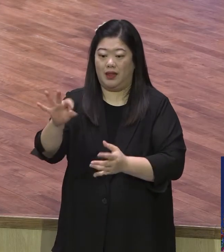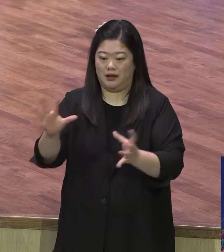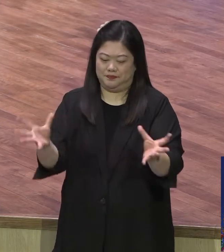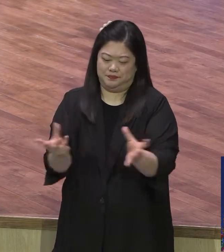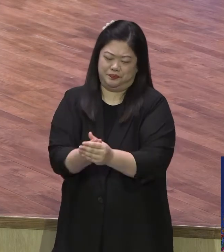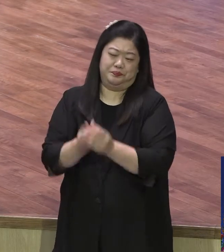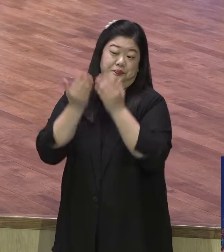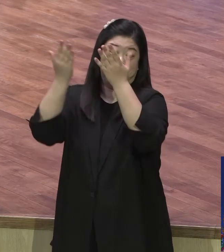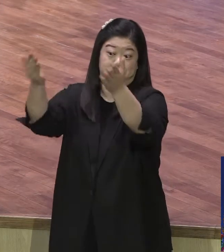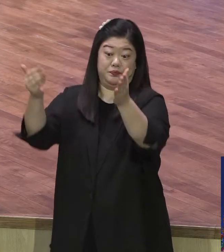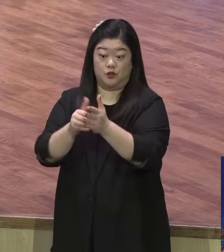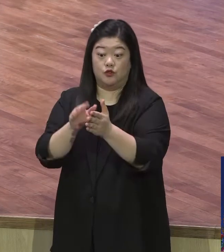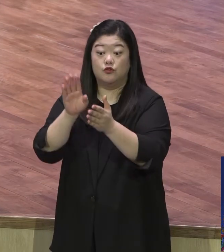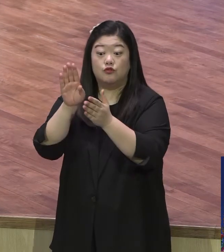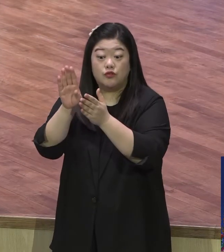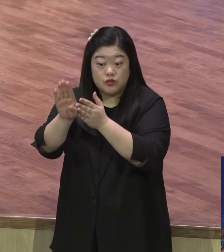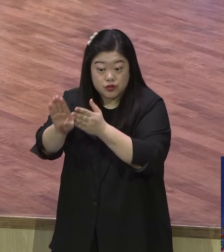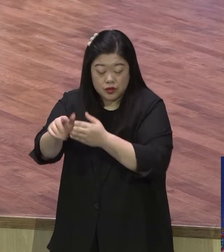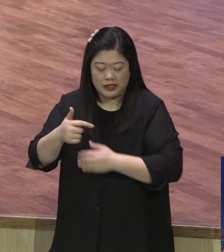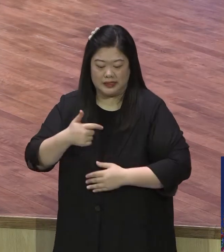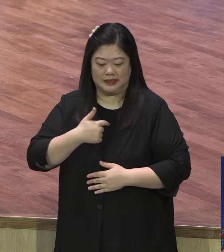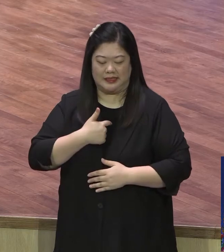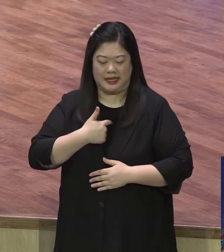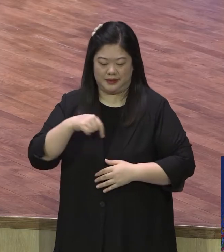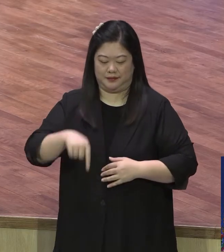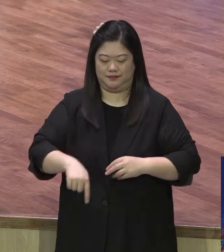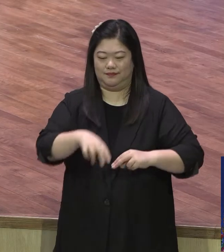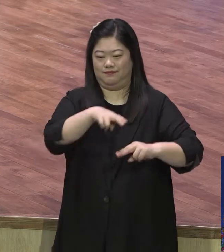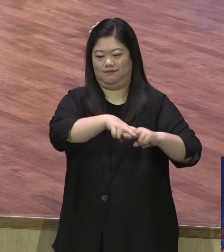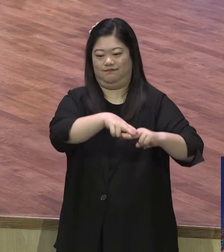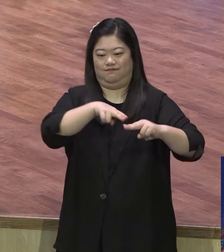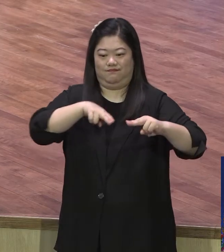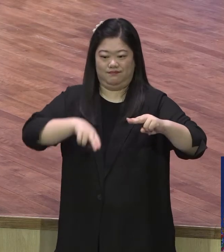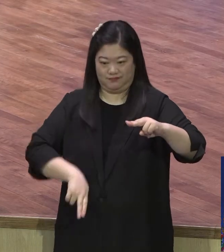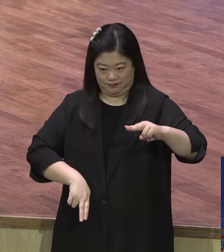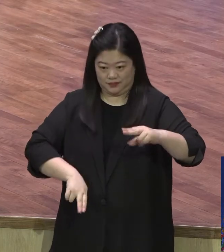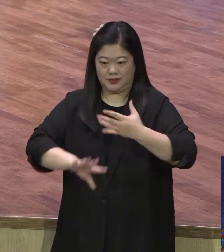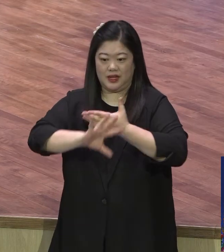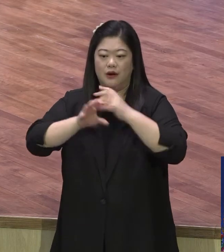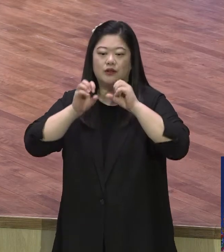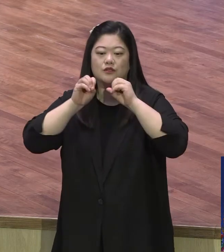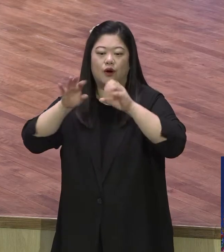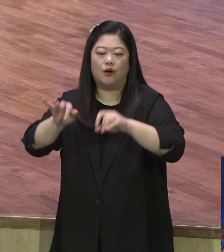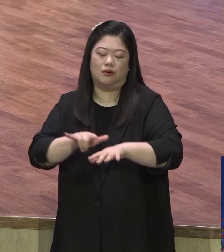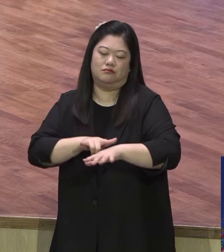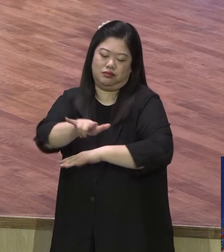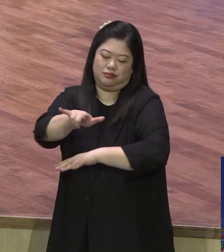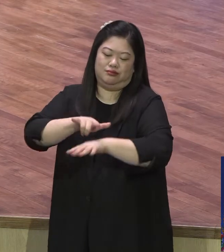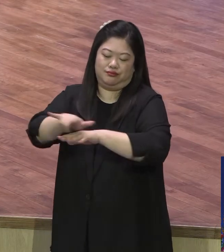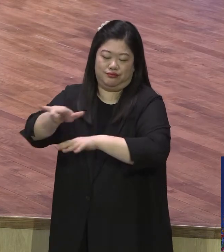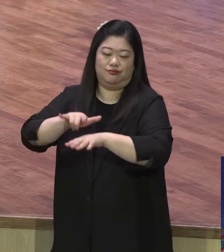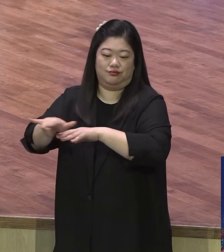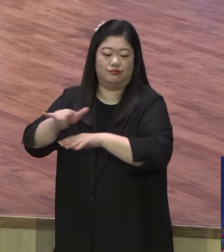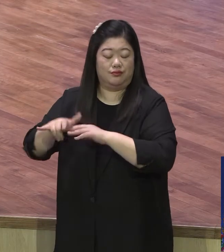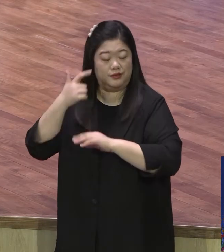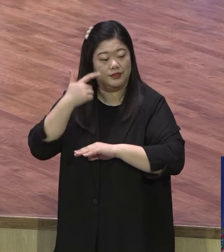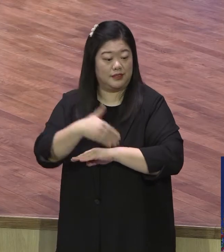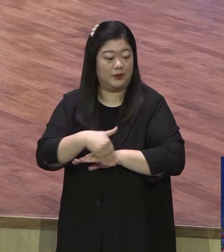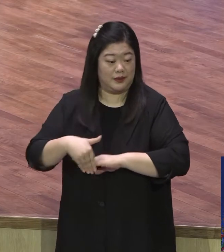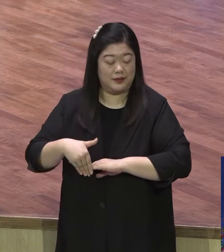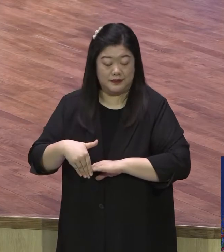개척할 때 한 주씩 그 마인드로 전세계 성교사를 성교지를 순회하면서 영적 동기 부여를 하는 역할을 할 것입니다